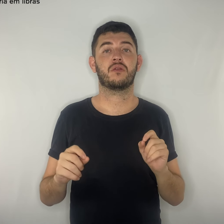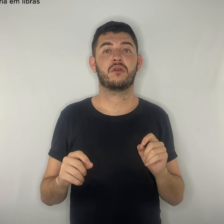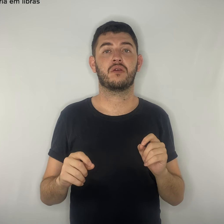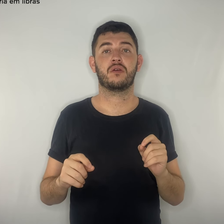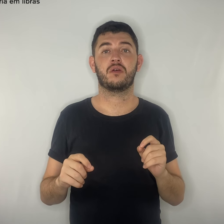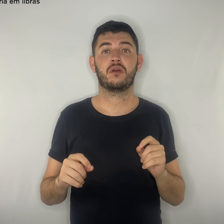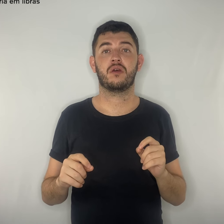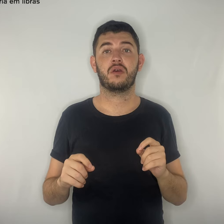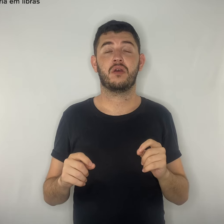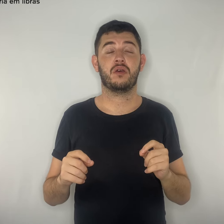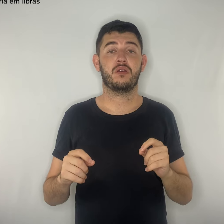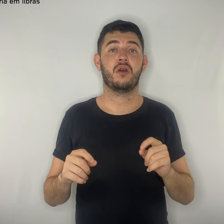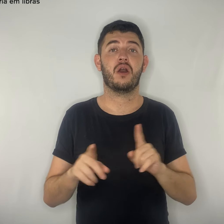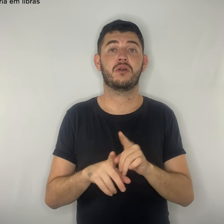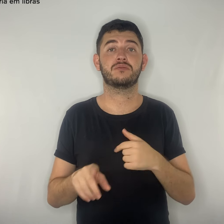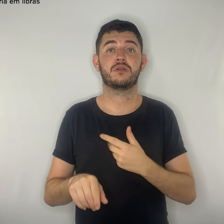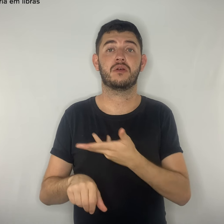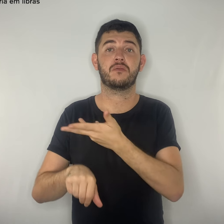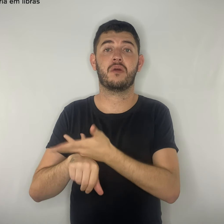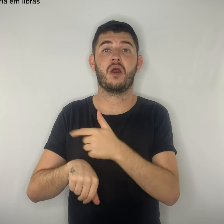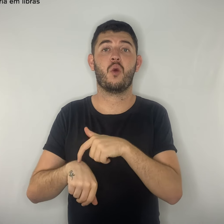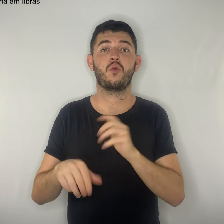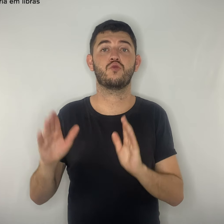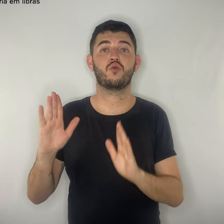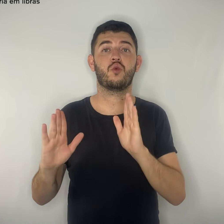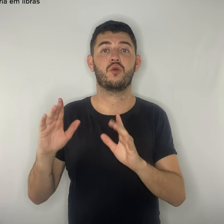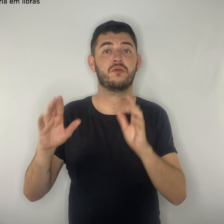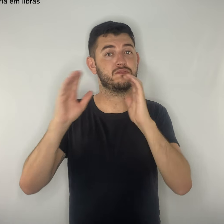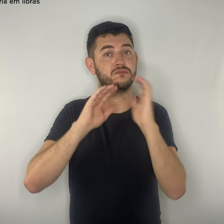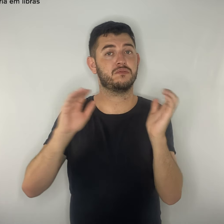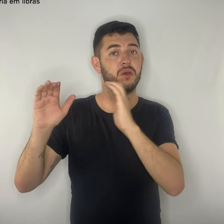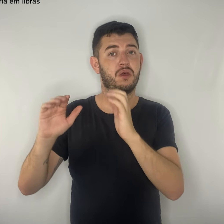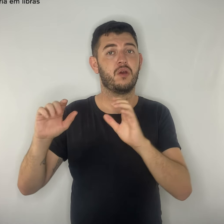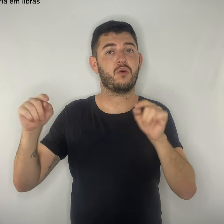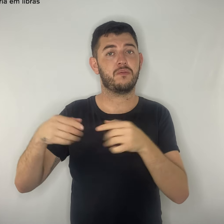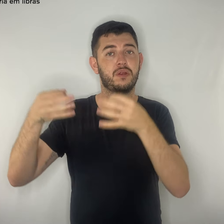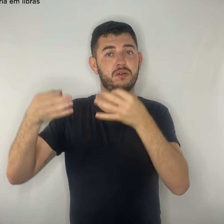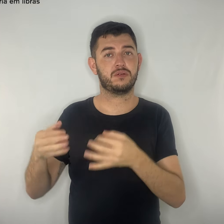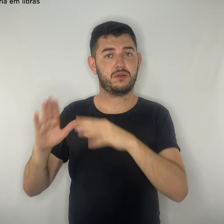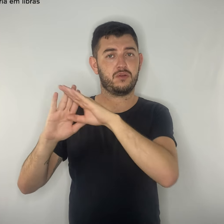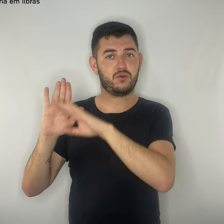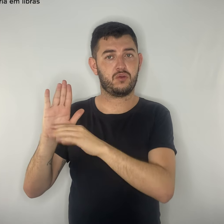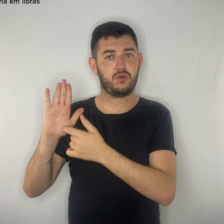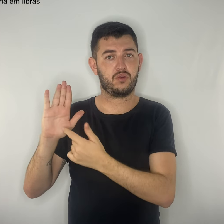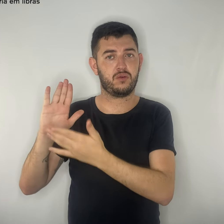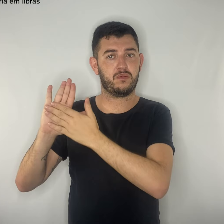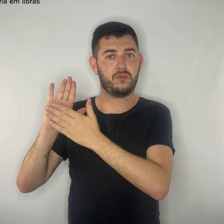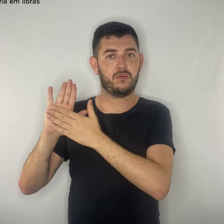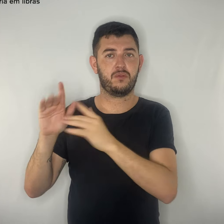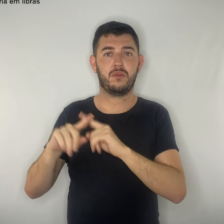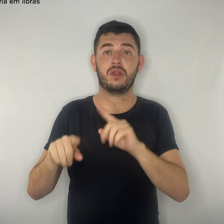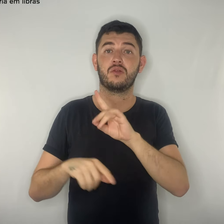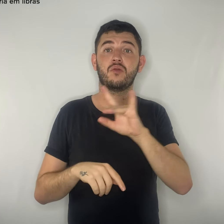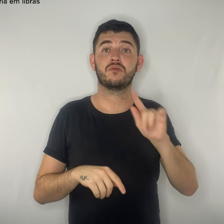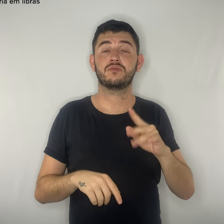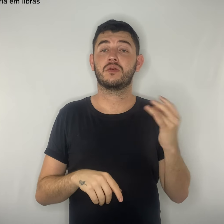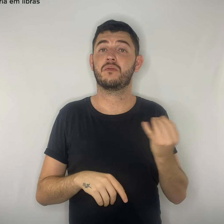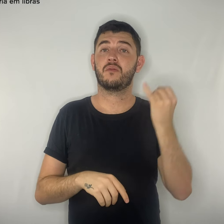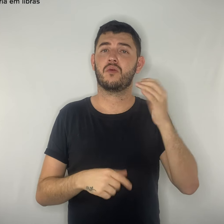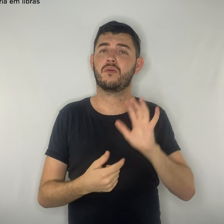curricular e turno conforme cronograma dentre as datas importantes indicadas no